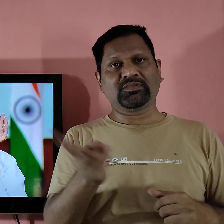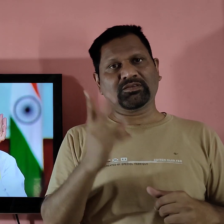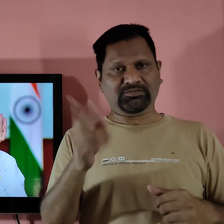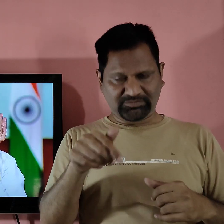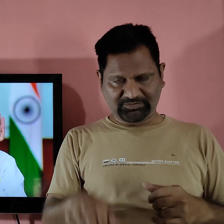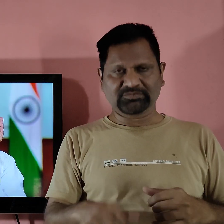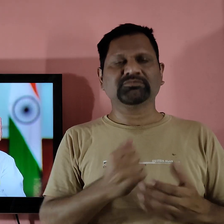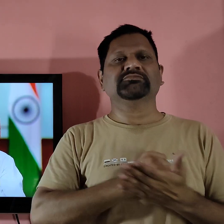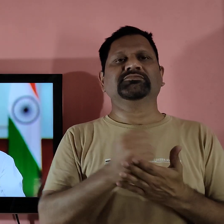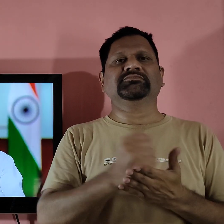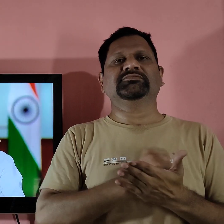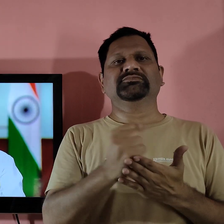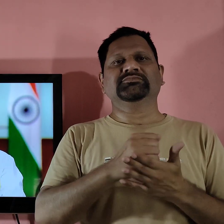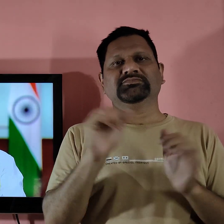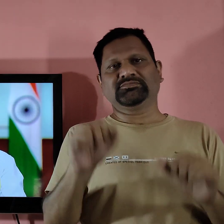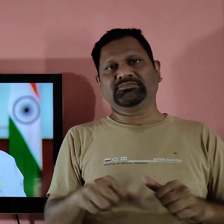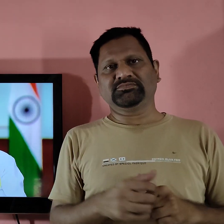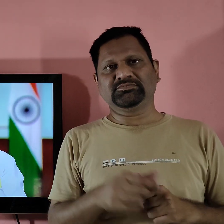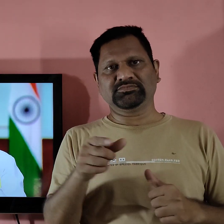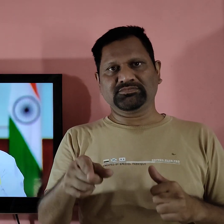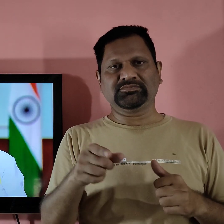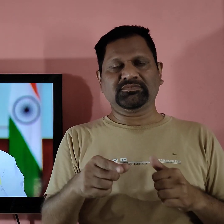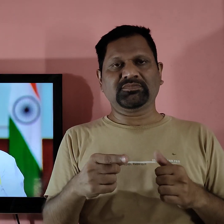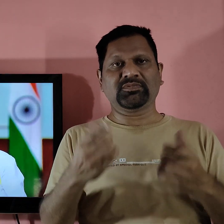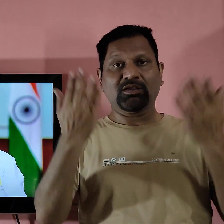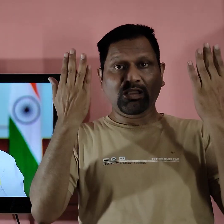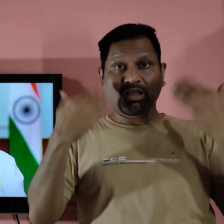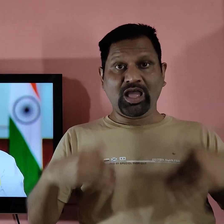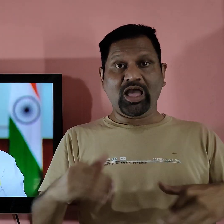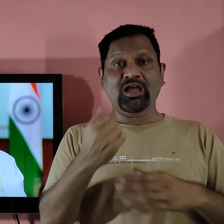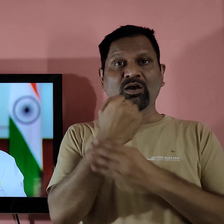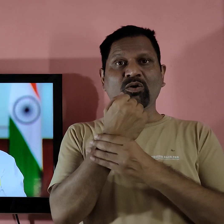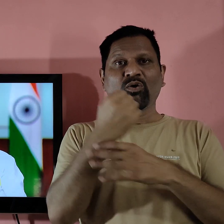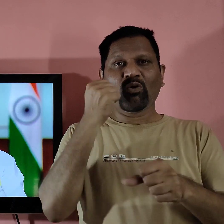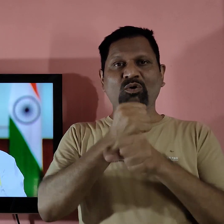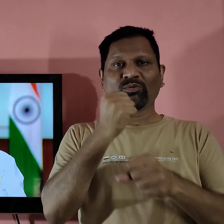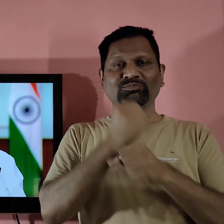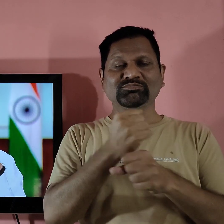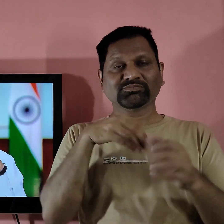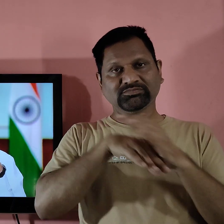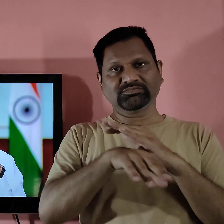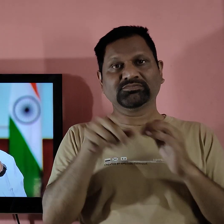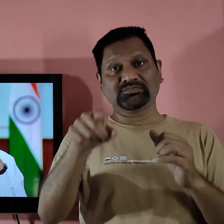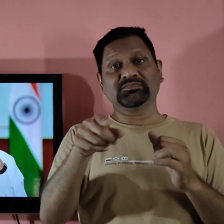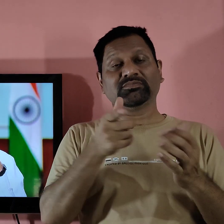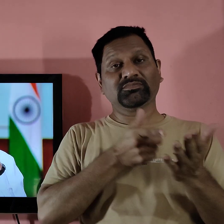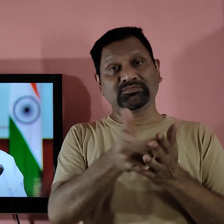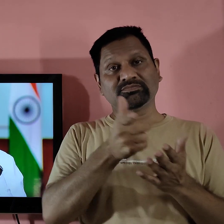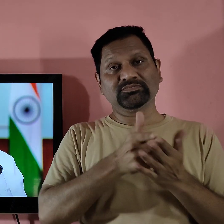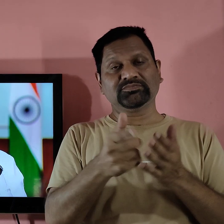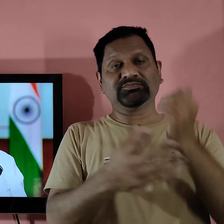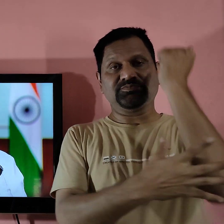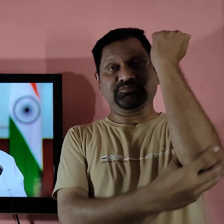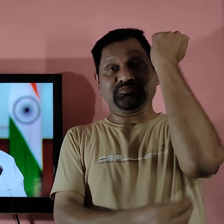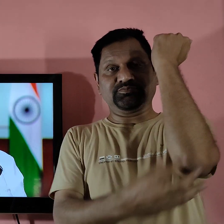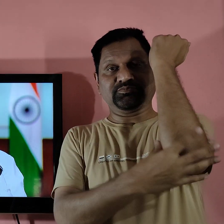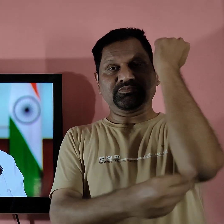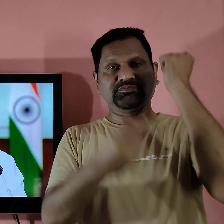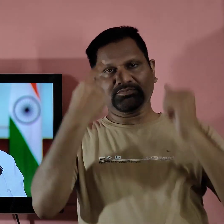प्रयास किए जा रहे हैं। आयुष्मान भारत योजना भी गांव के गरीबों के